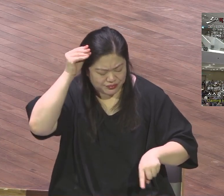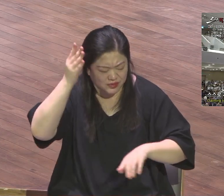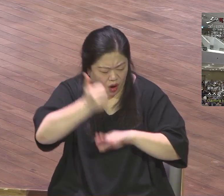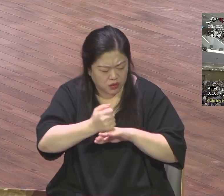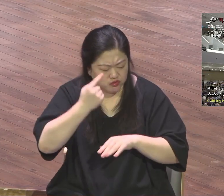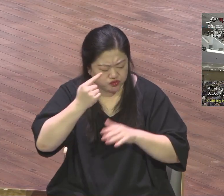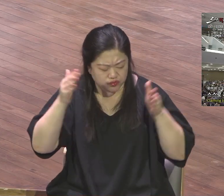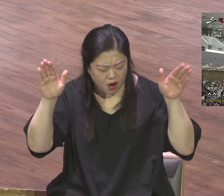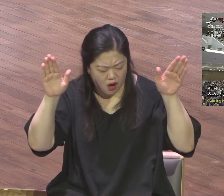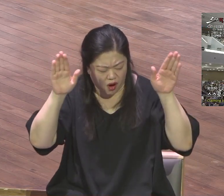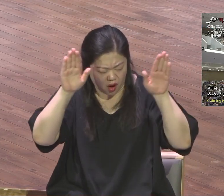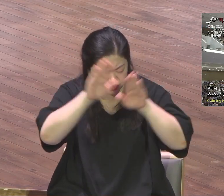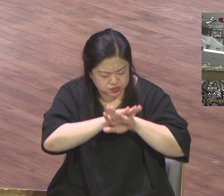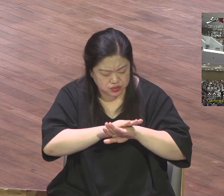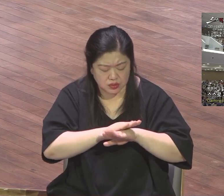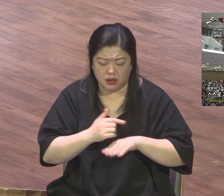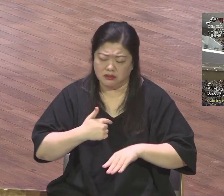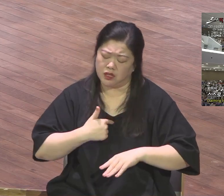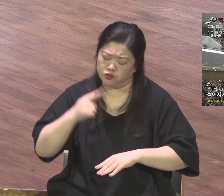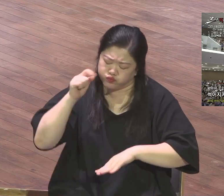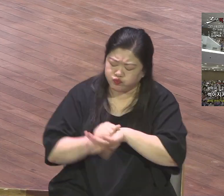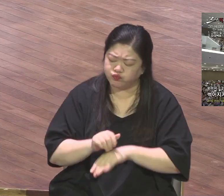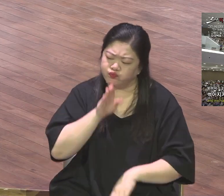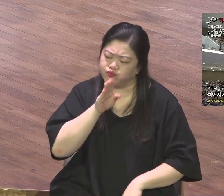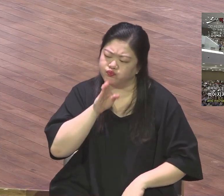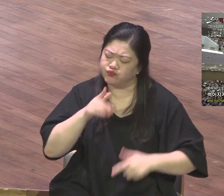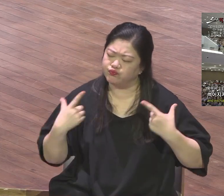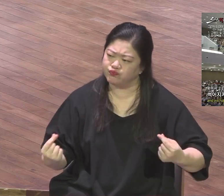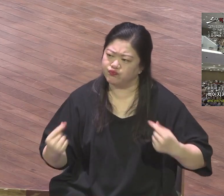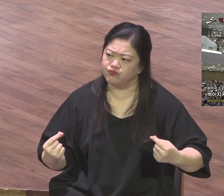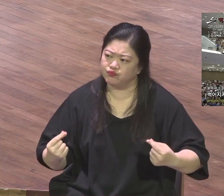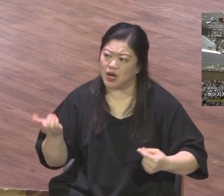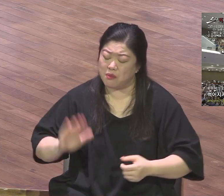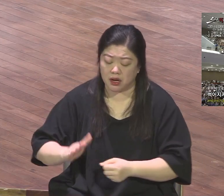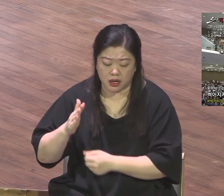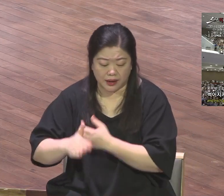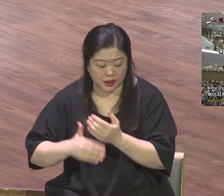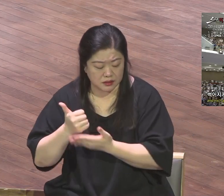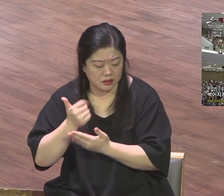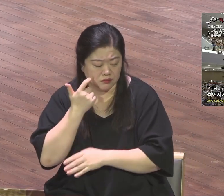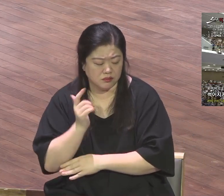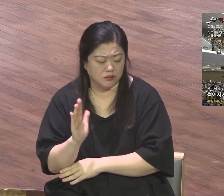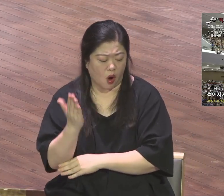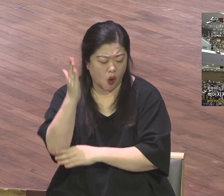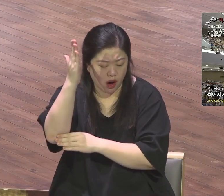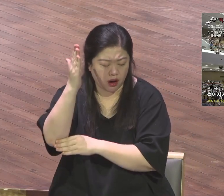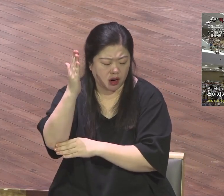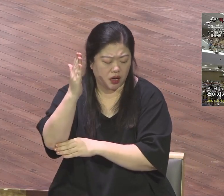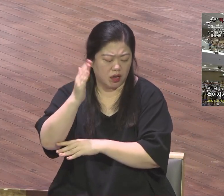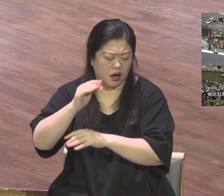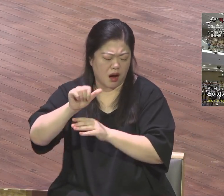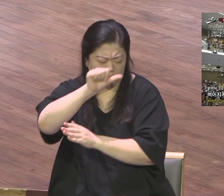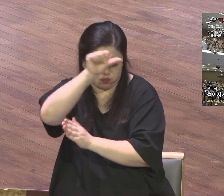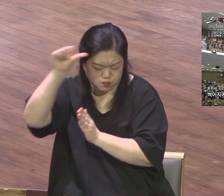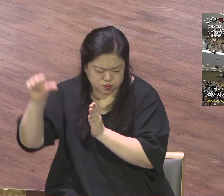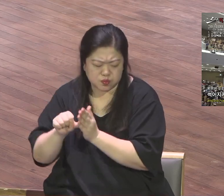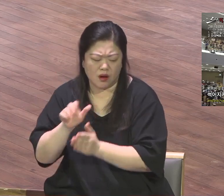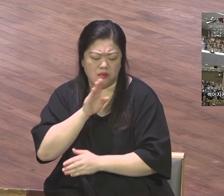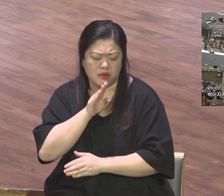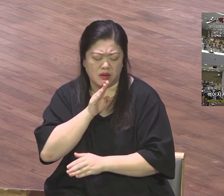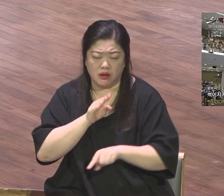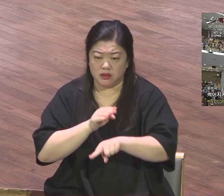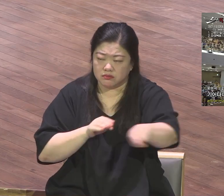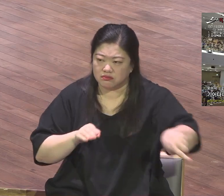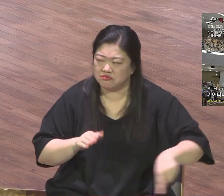어두워졌나니 스스로 지혜 있다 하나 어리석게 되어 썩어지지 아니하는 하나님의 영광을 썩어질 사람과